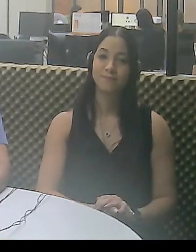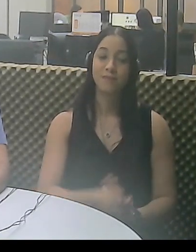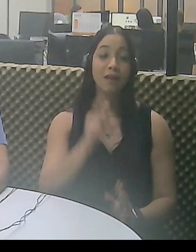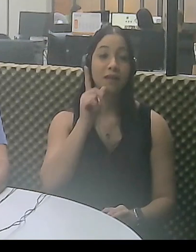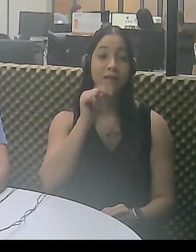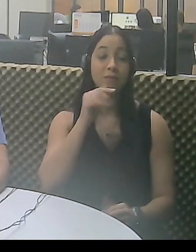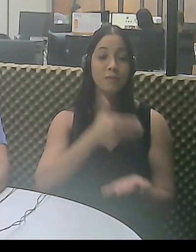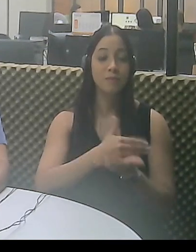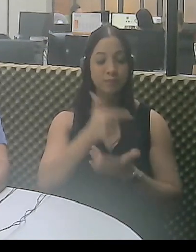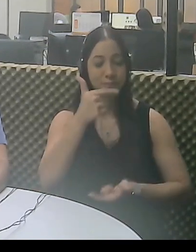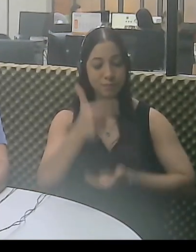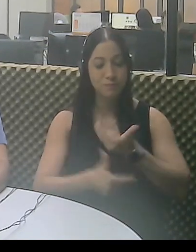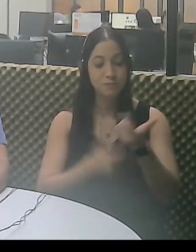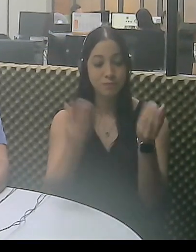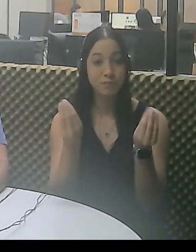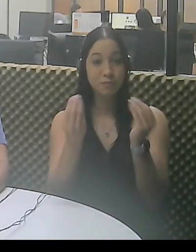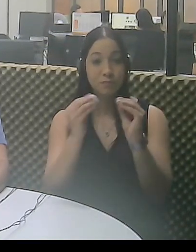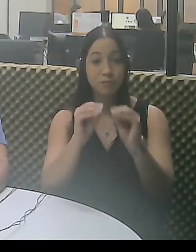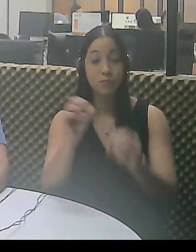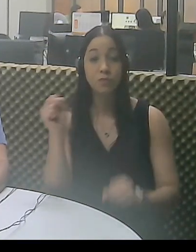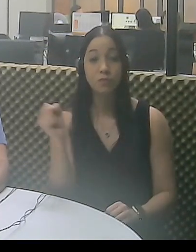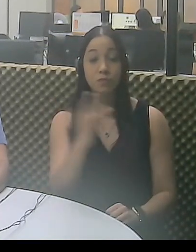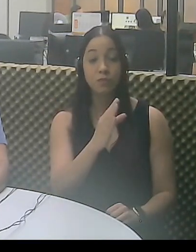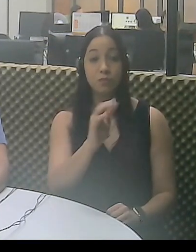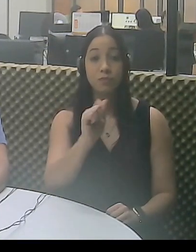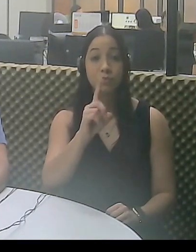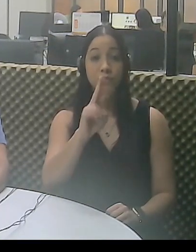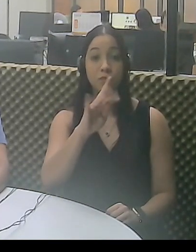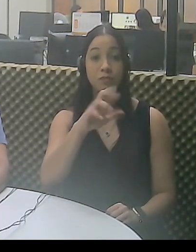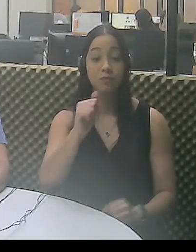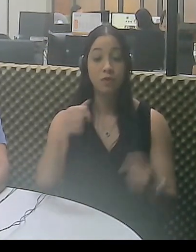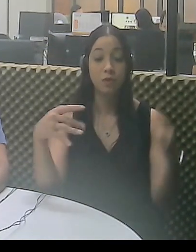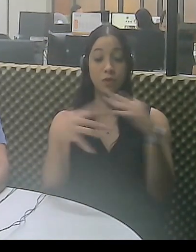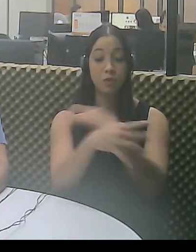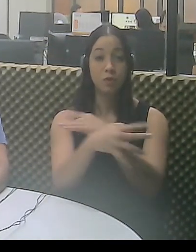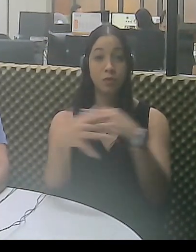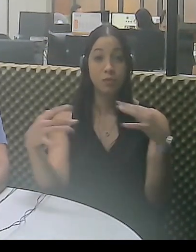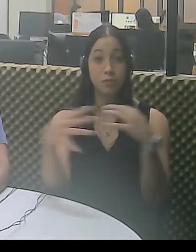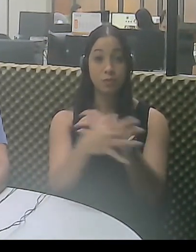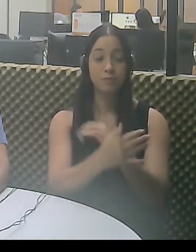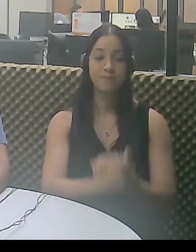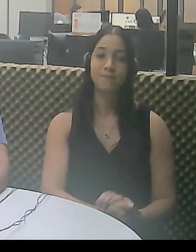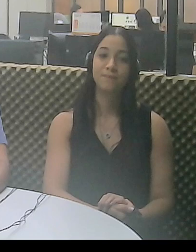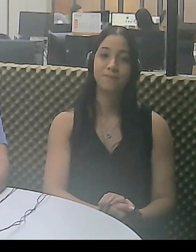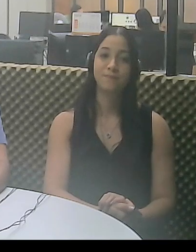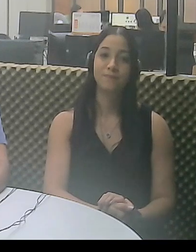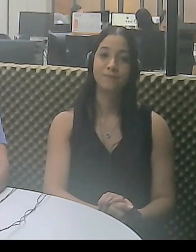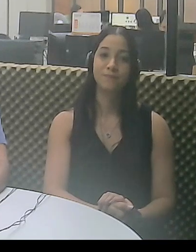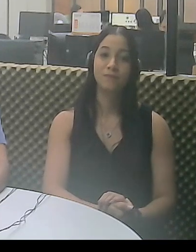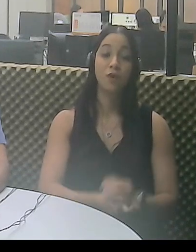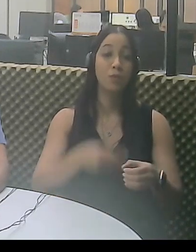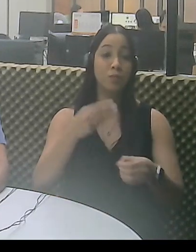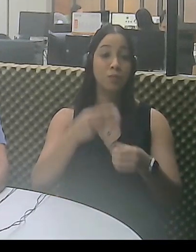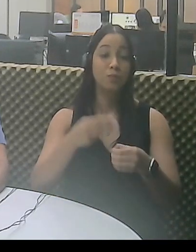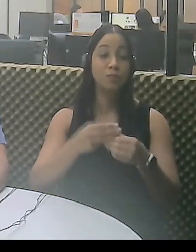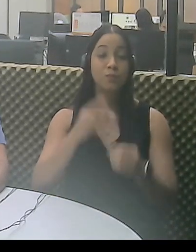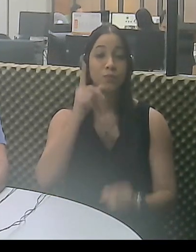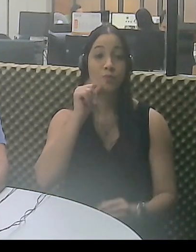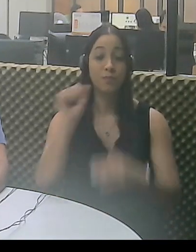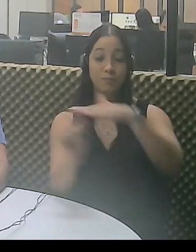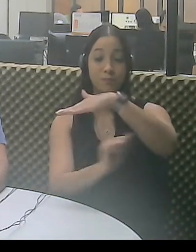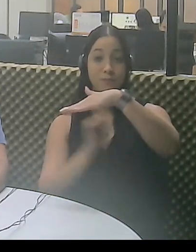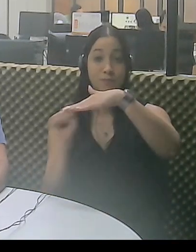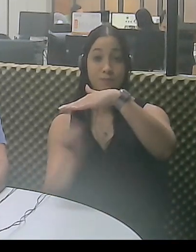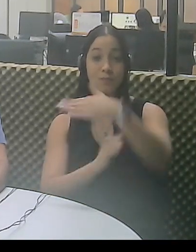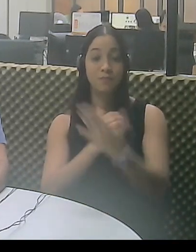Demai inicia trabalhos para a instalação de nova adutora na Avenida Rondon Pacheco. O Departamento Municipal de Água e Esgoto,